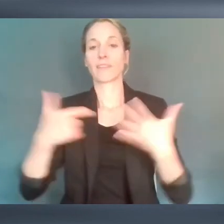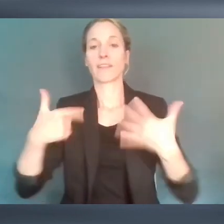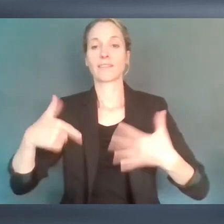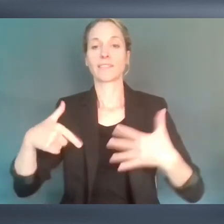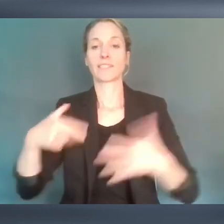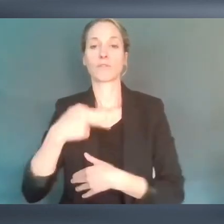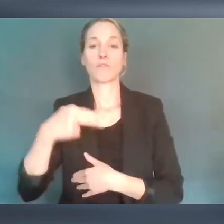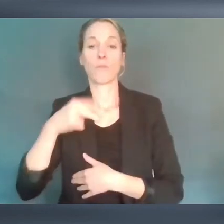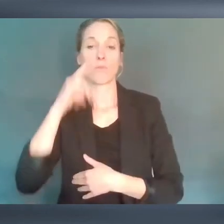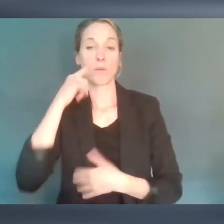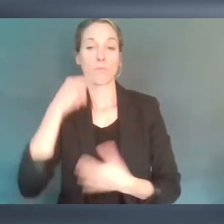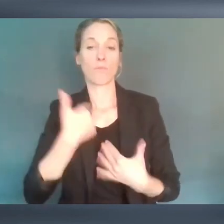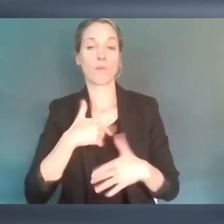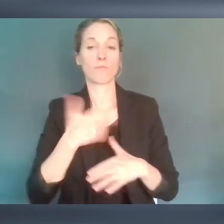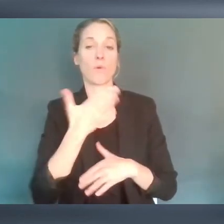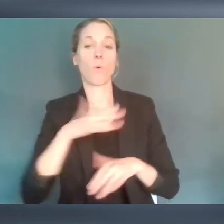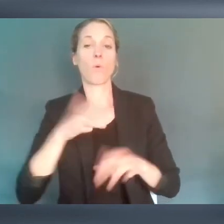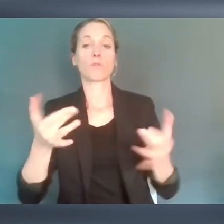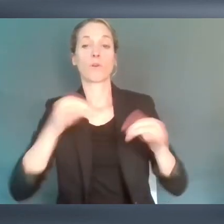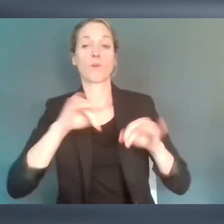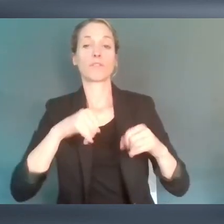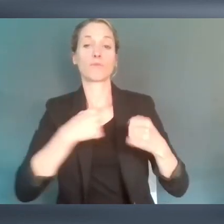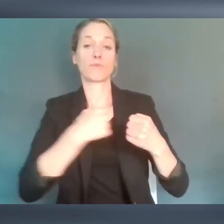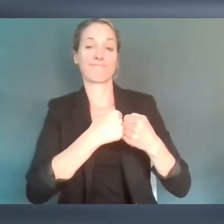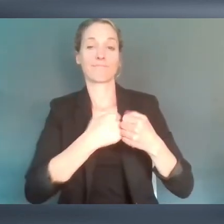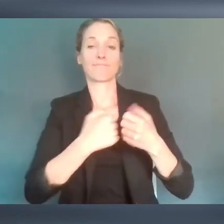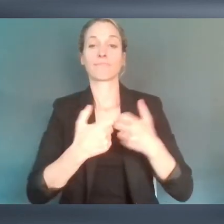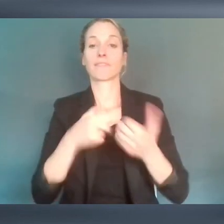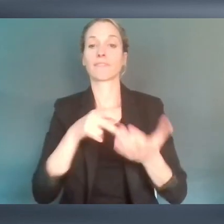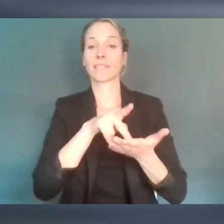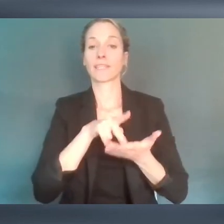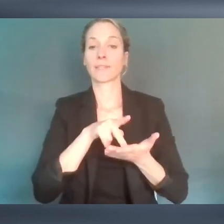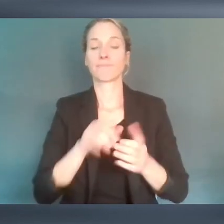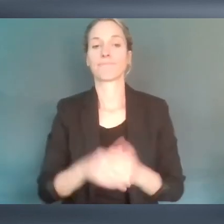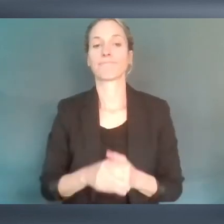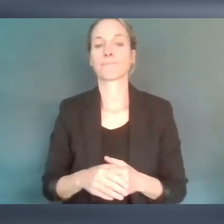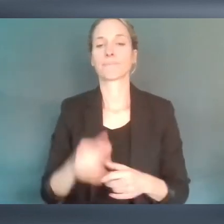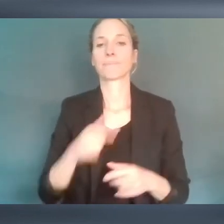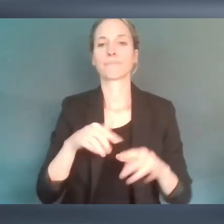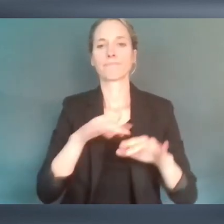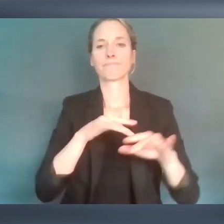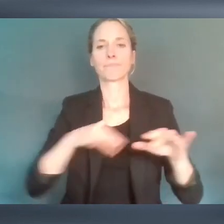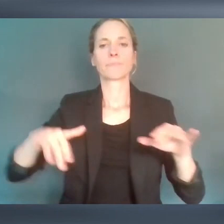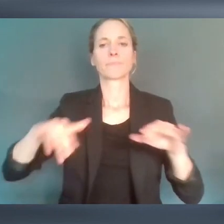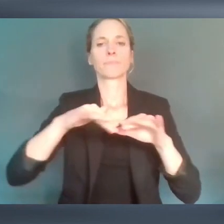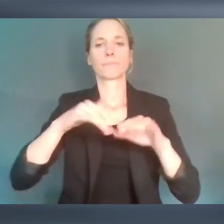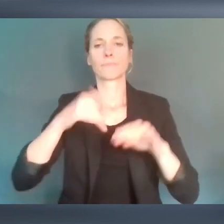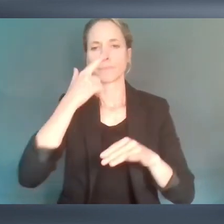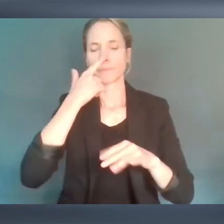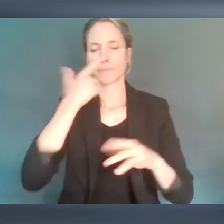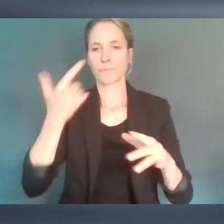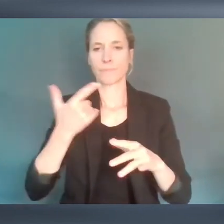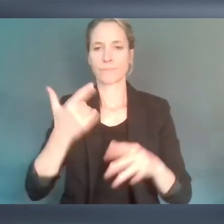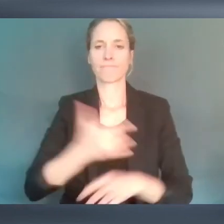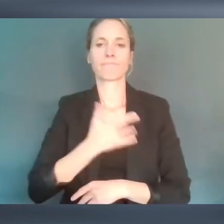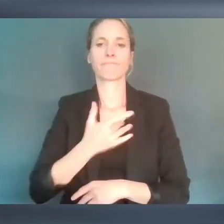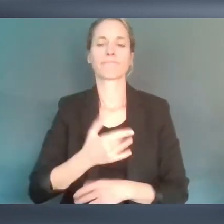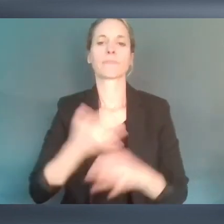client. Le contexte qui m'intéresse donc, c'est celui du milieu ordinaire de